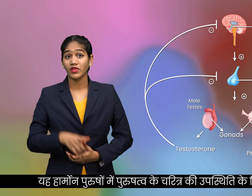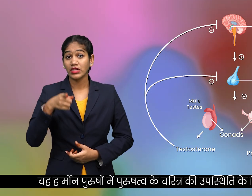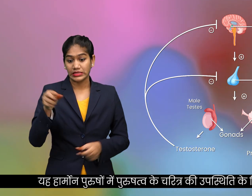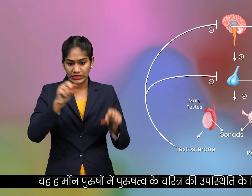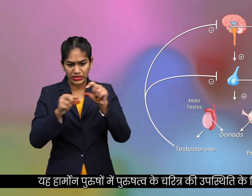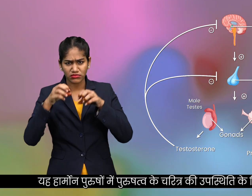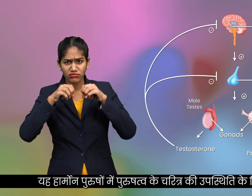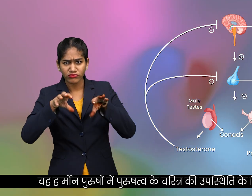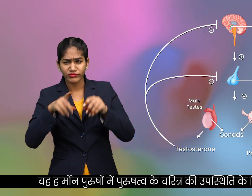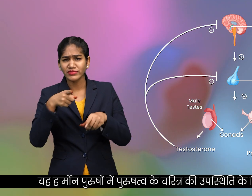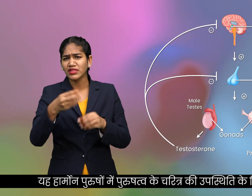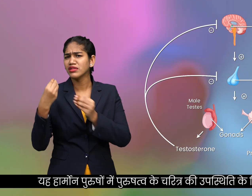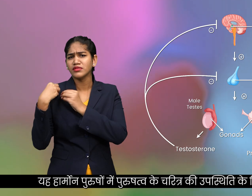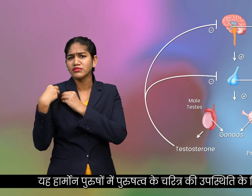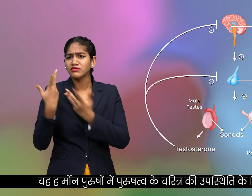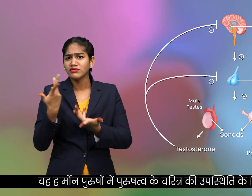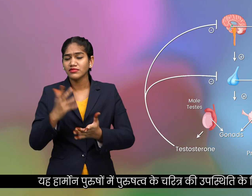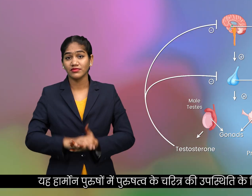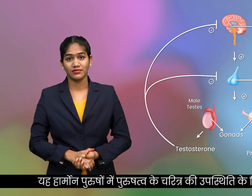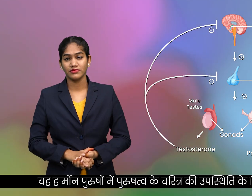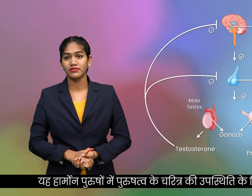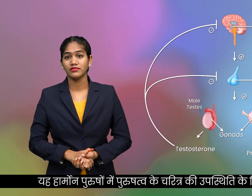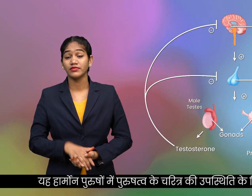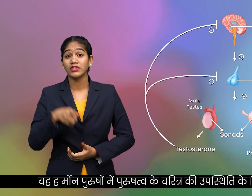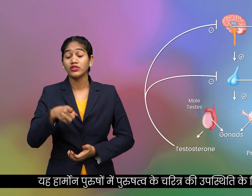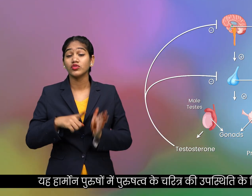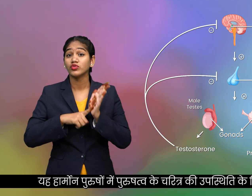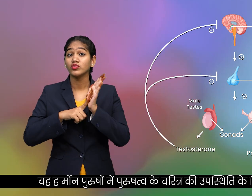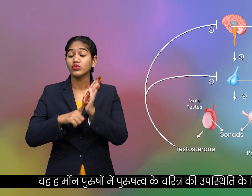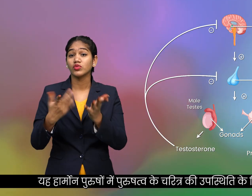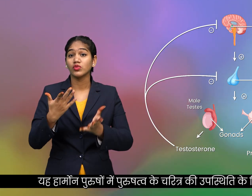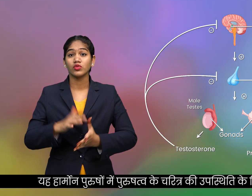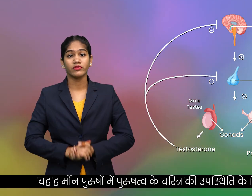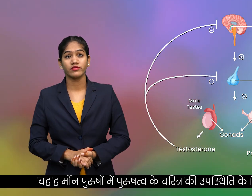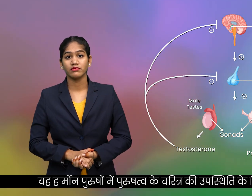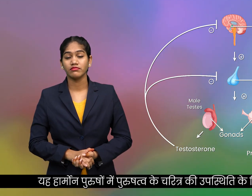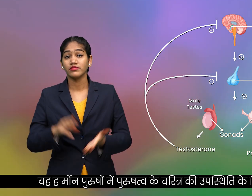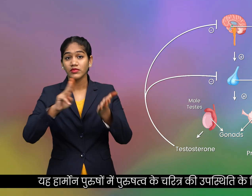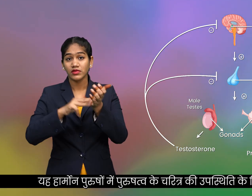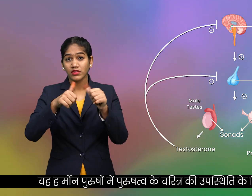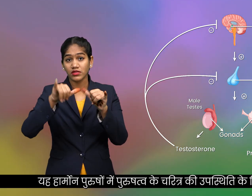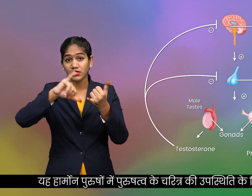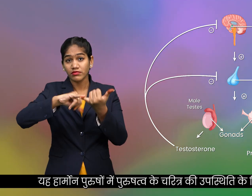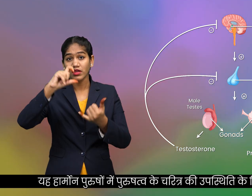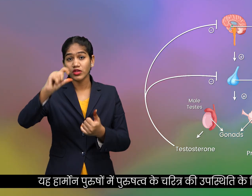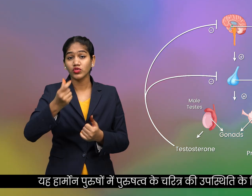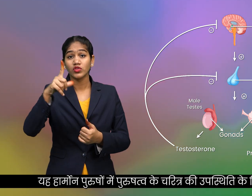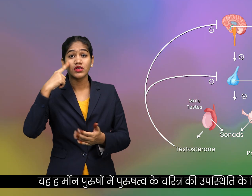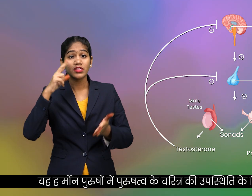यह हार्मोन पुरुषों में पुरुषत्व के चरित्र की उपस्थिति के